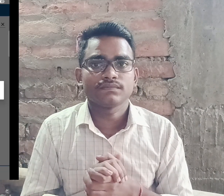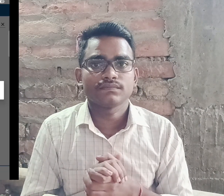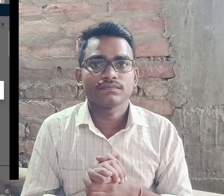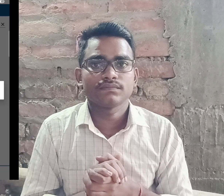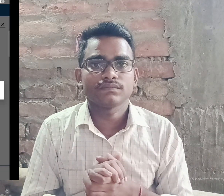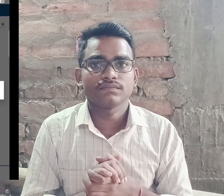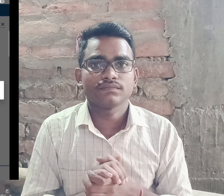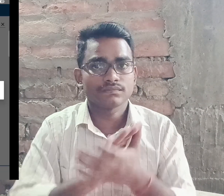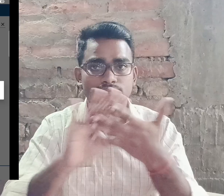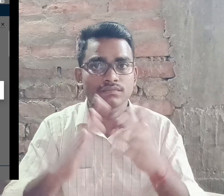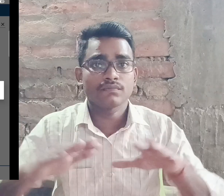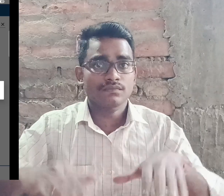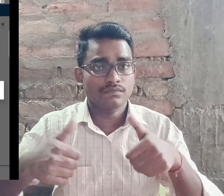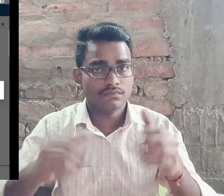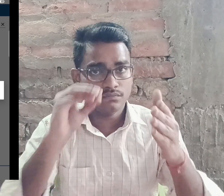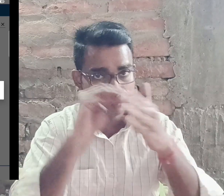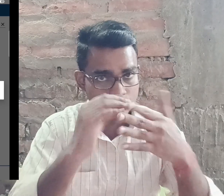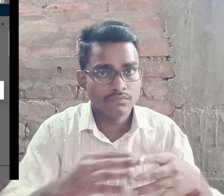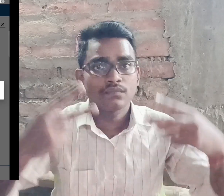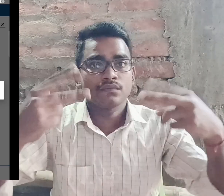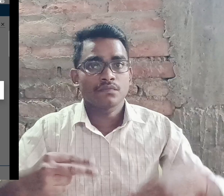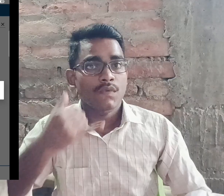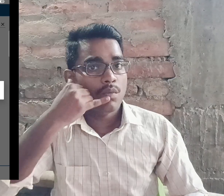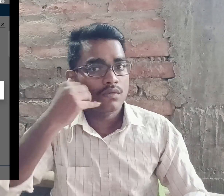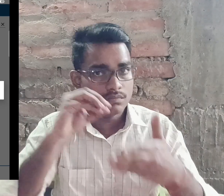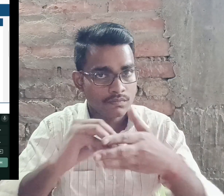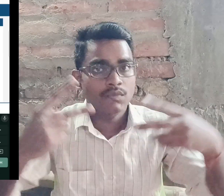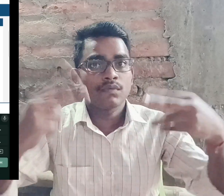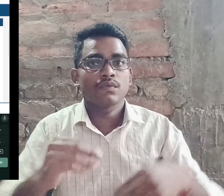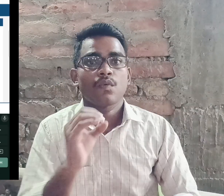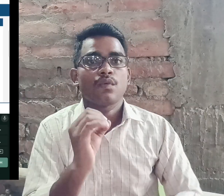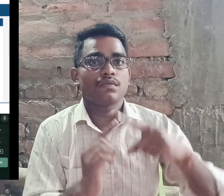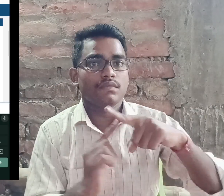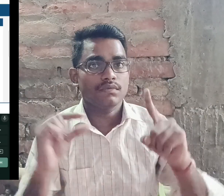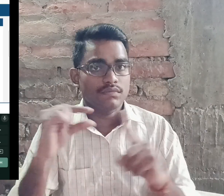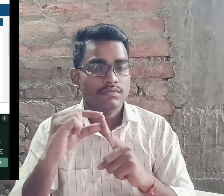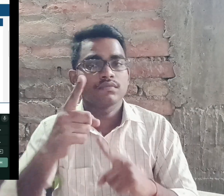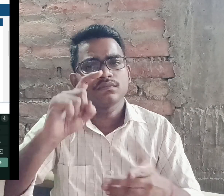महाराष्ट्र गव्हर्नमेंटमध्ये चेक करून बघा. त्यानंतर आधार नंबर, मोबाईल नंबर टाका, OTP टाका. त्यानंतर डायरेक्टली फेस